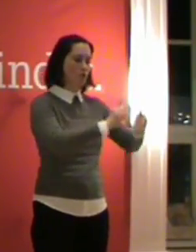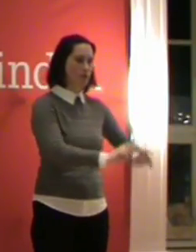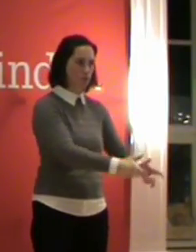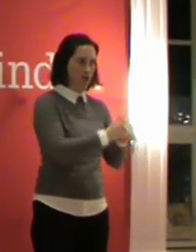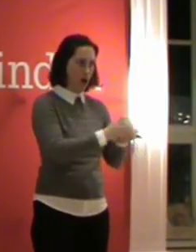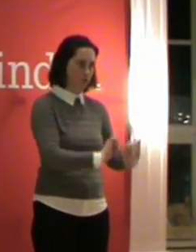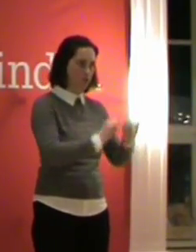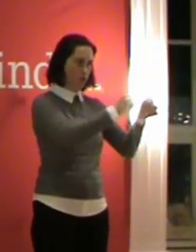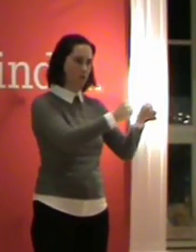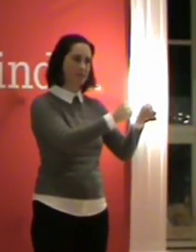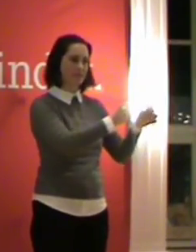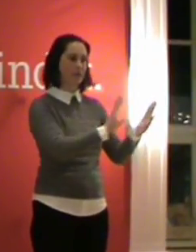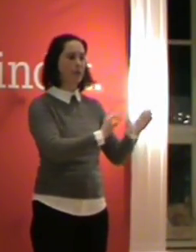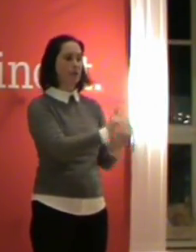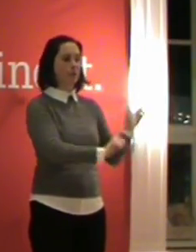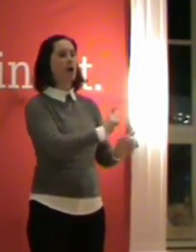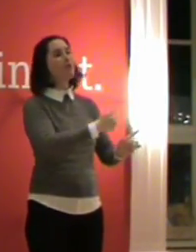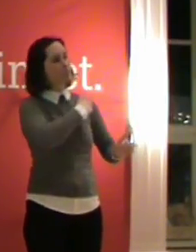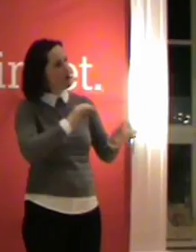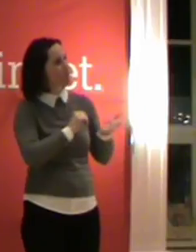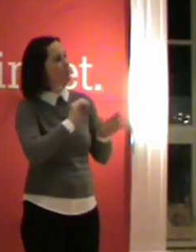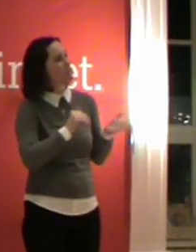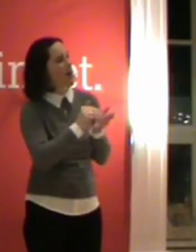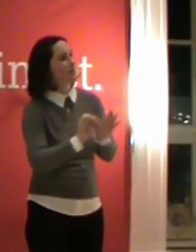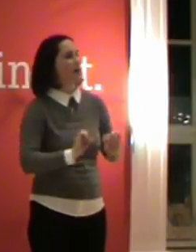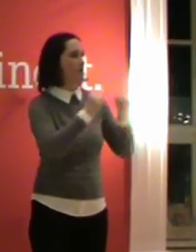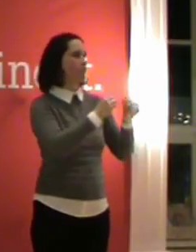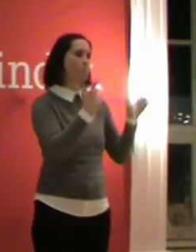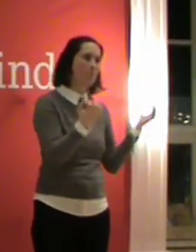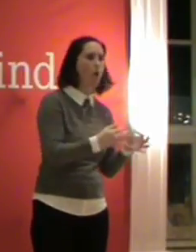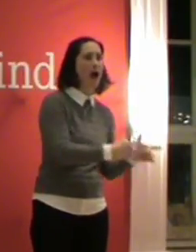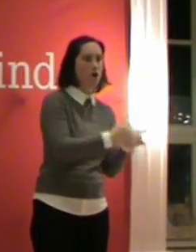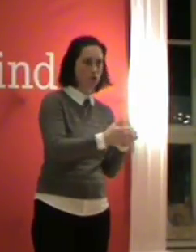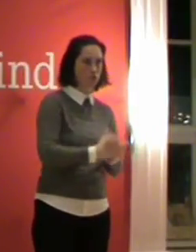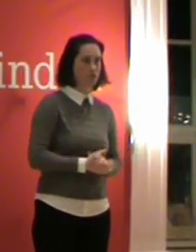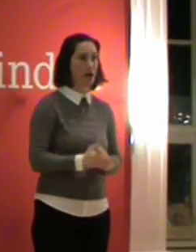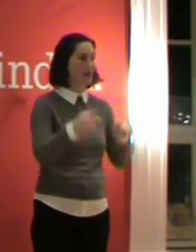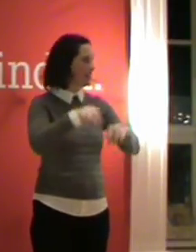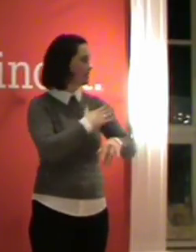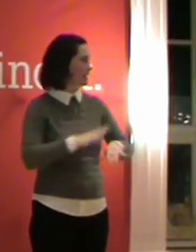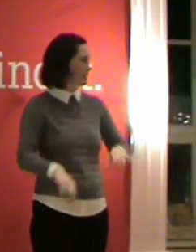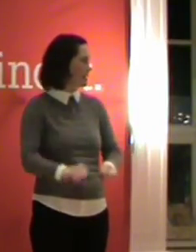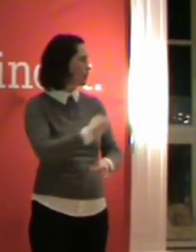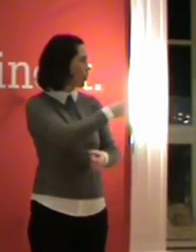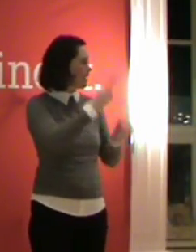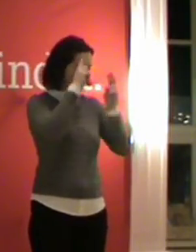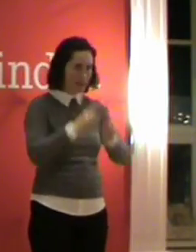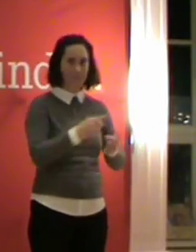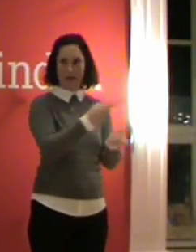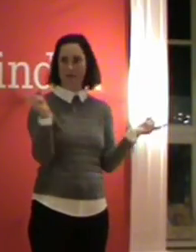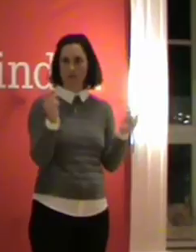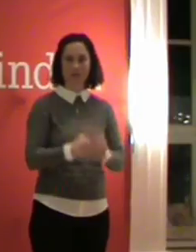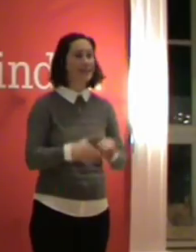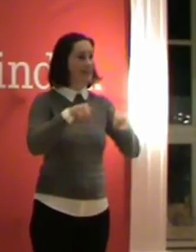darum weiter kämpfen. Und eines, um das ganz klar zu sagen, das sage ich auch mit großem Respekt vor der Linken hier in Sachsen-Anhalt. Bei uns